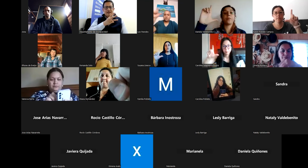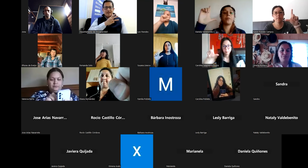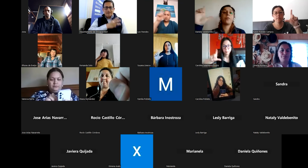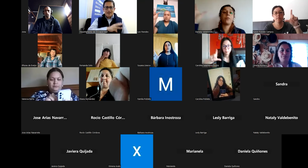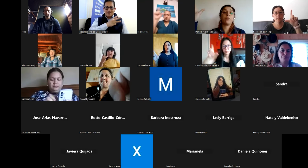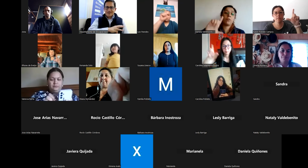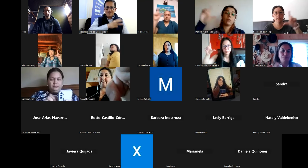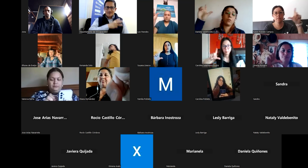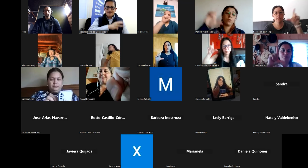el martes,